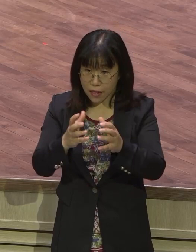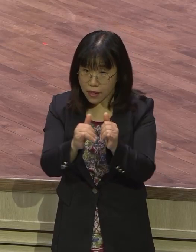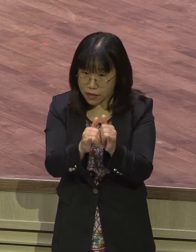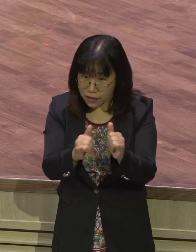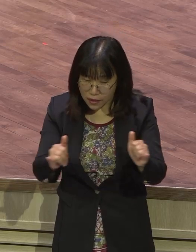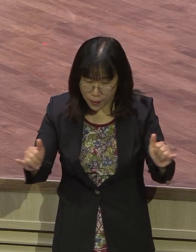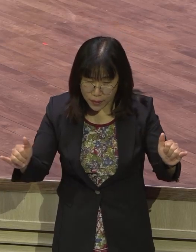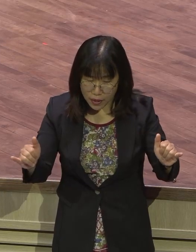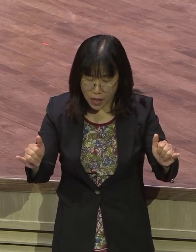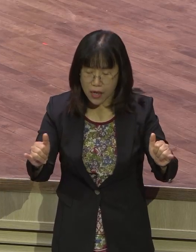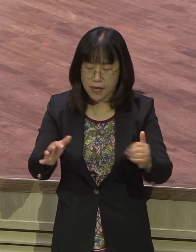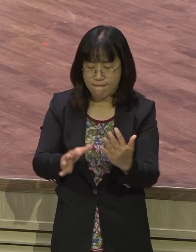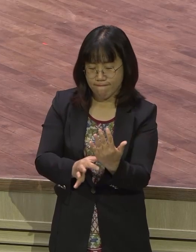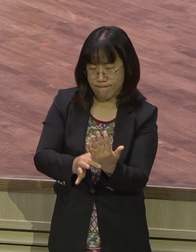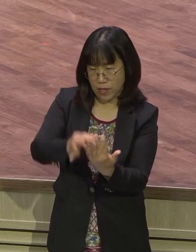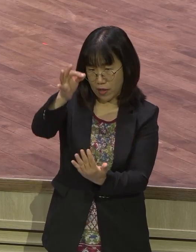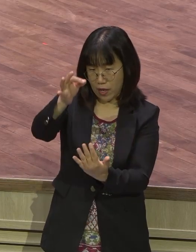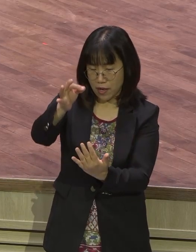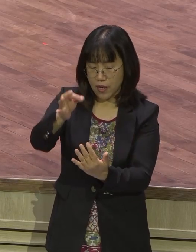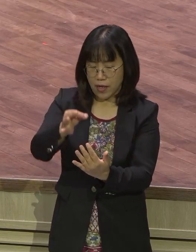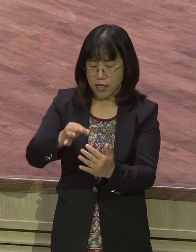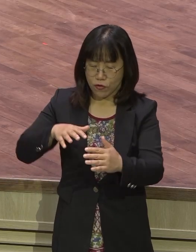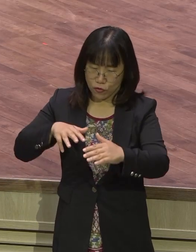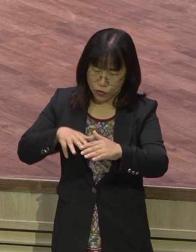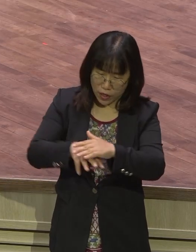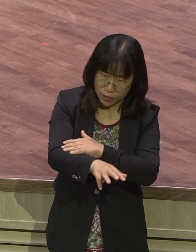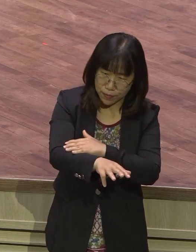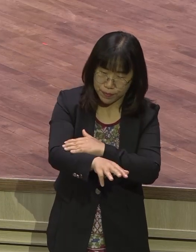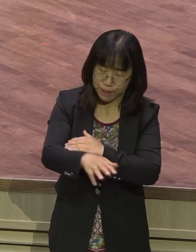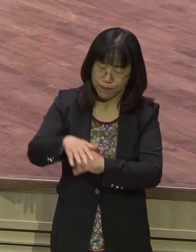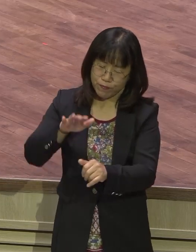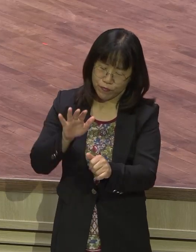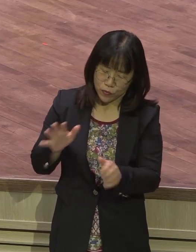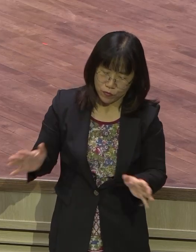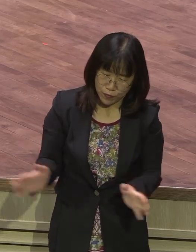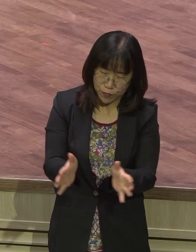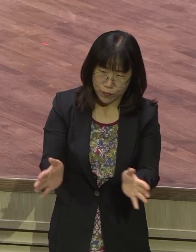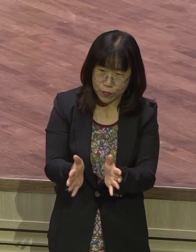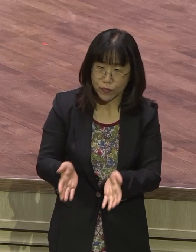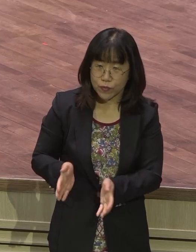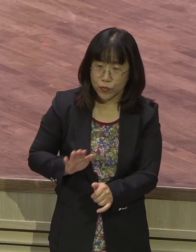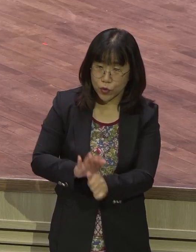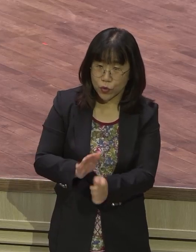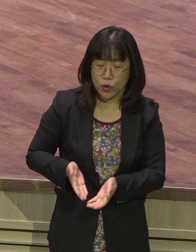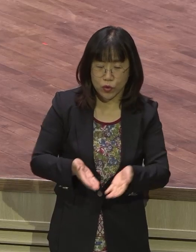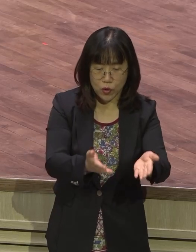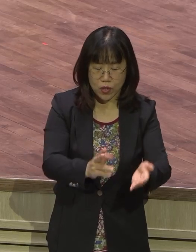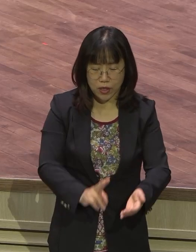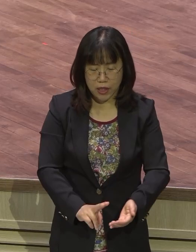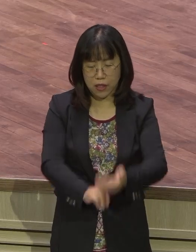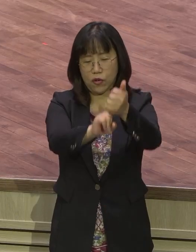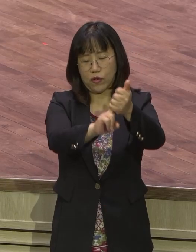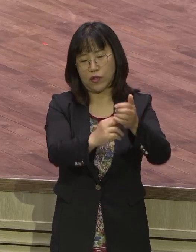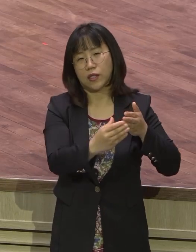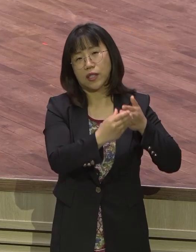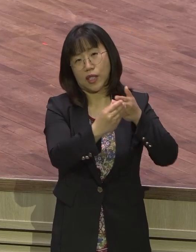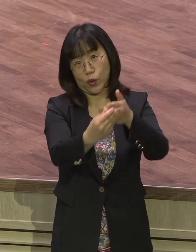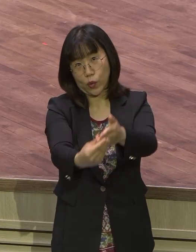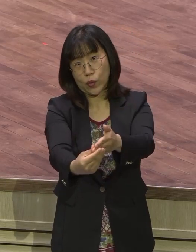선택하시고 출애국 시키시고 그렇게 많은 기적 속에 인도해 주었습니다.